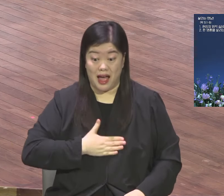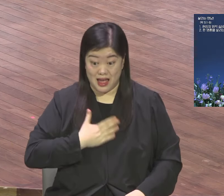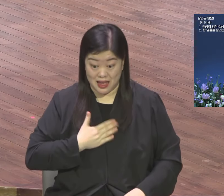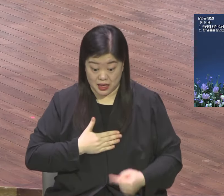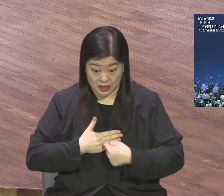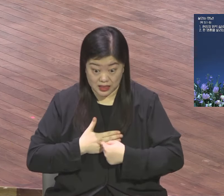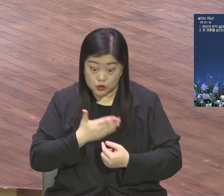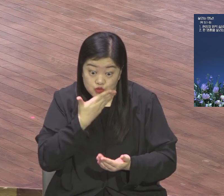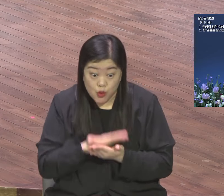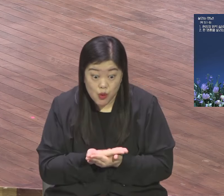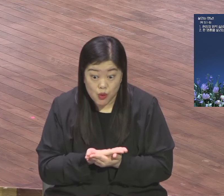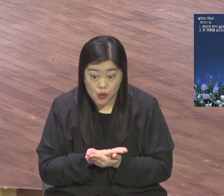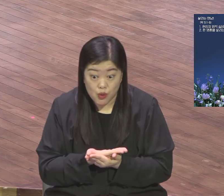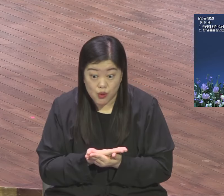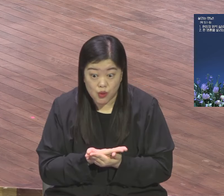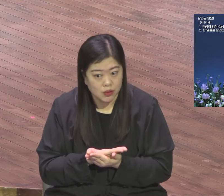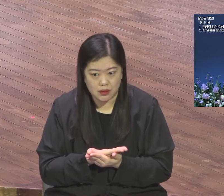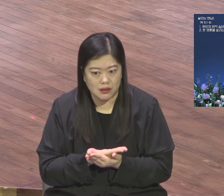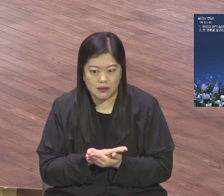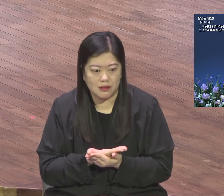누구보다도 예수님 누군지 잘 알고 있잖아요.